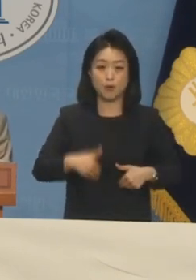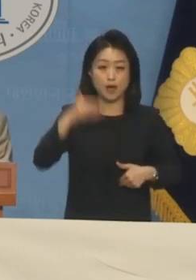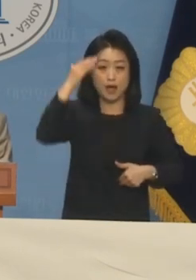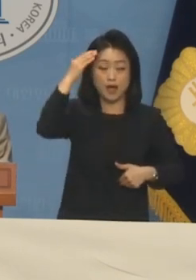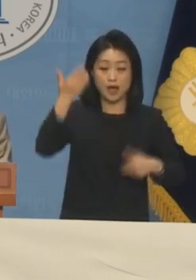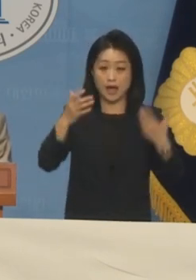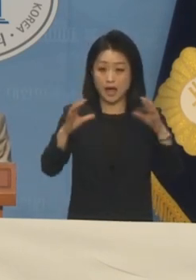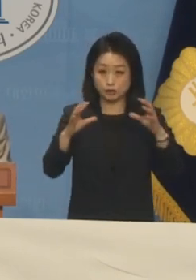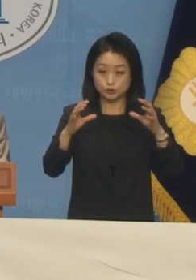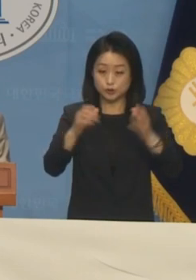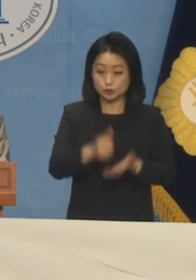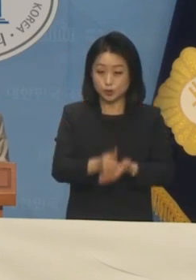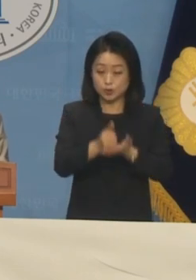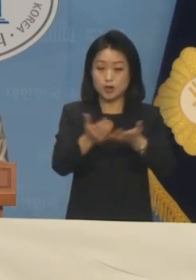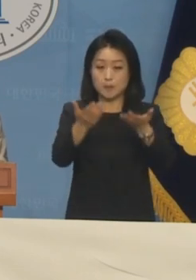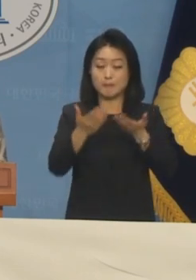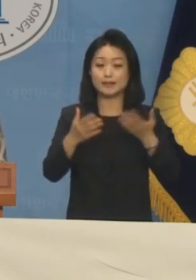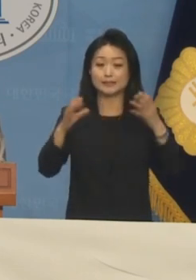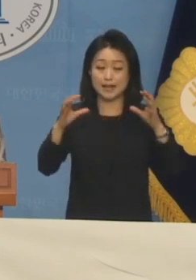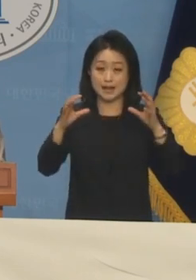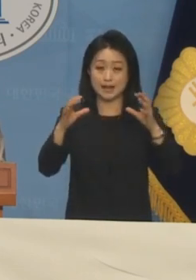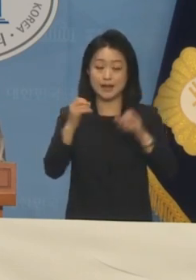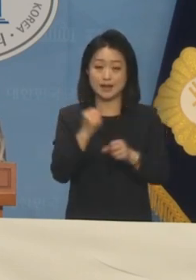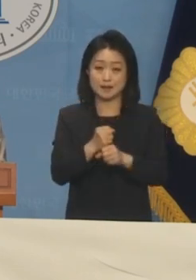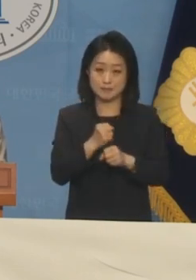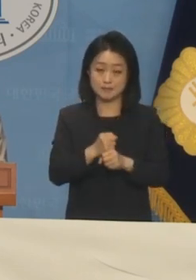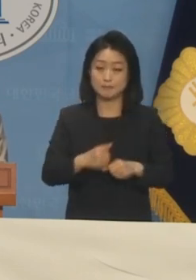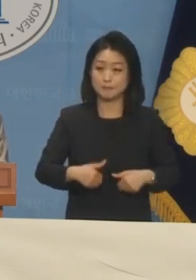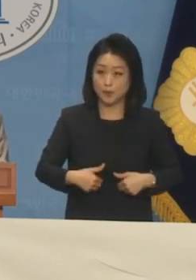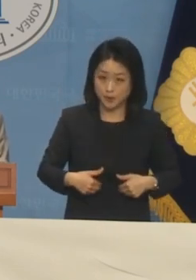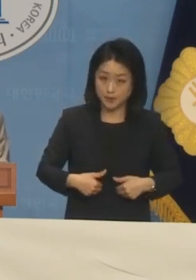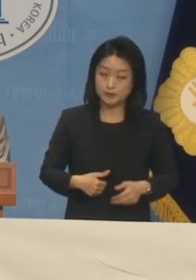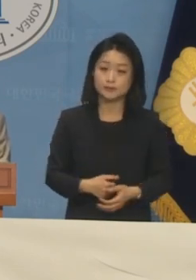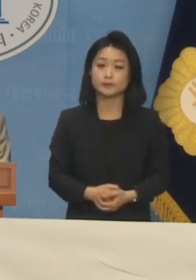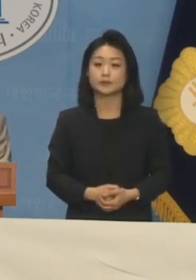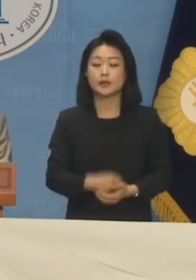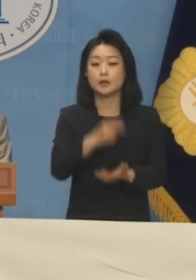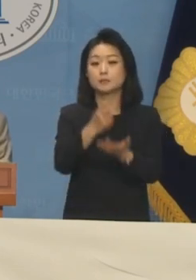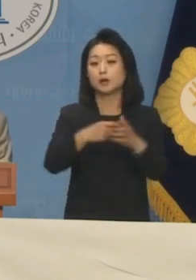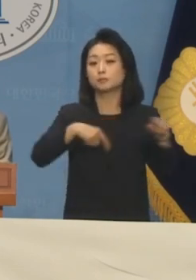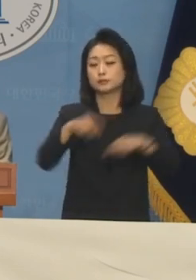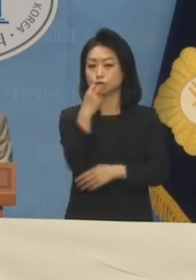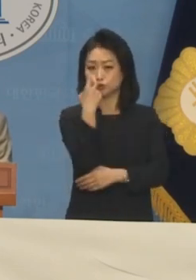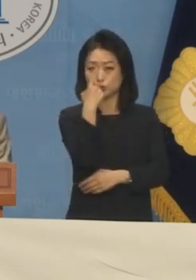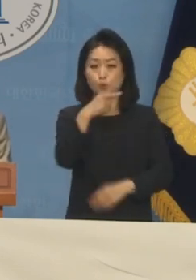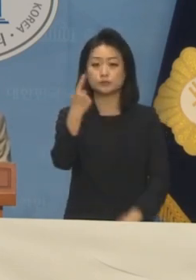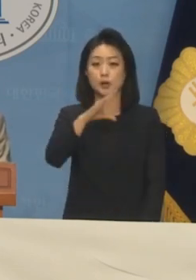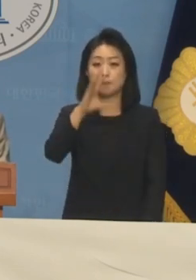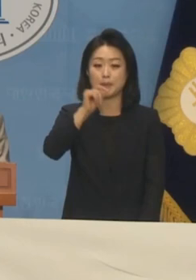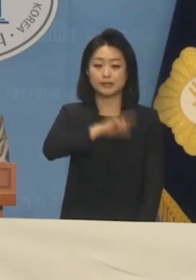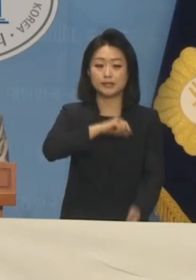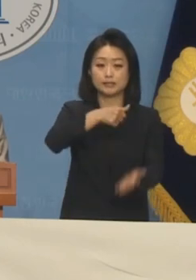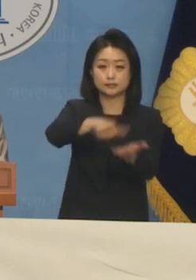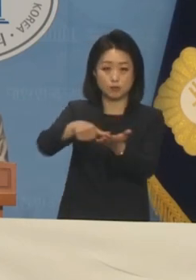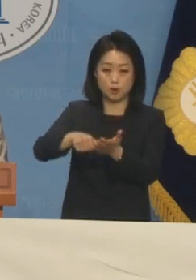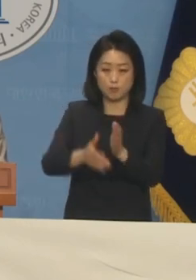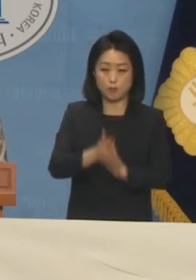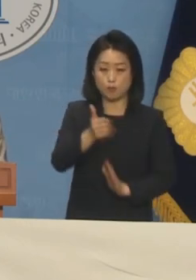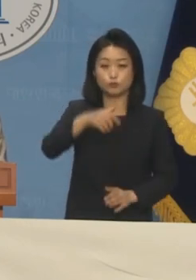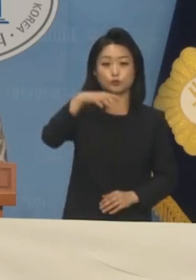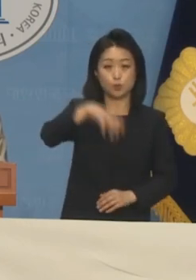대한민국이 존경받는 나라가 될 수 없습니다. 법치 수호 1,000,000인 서명운동